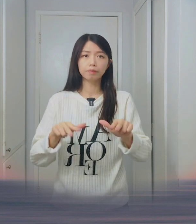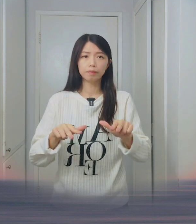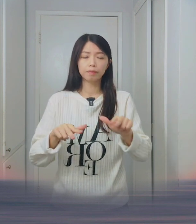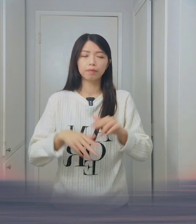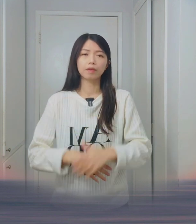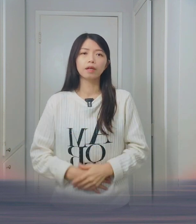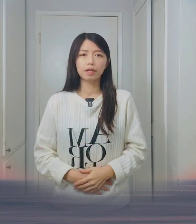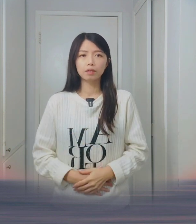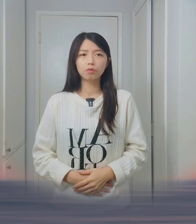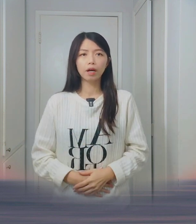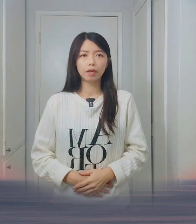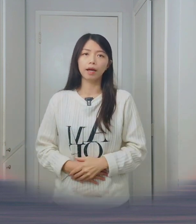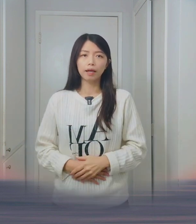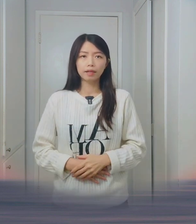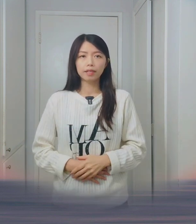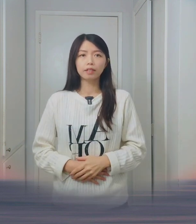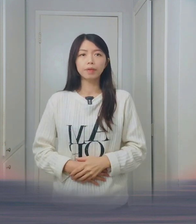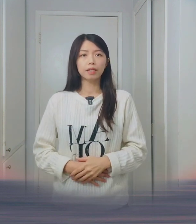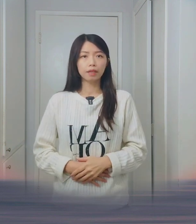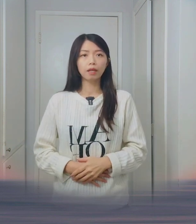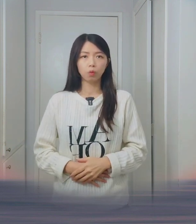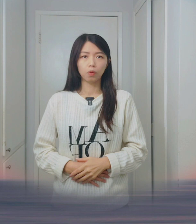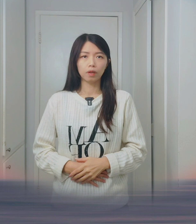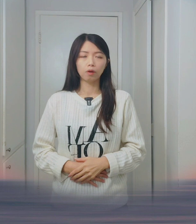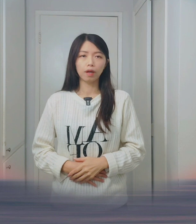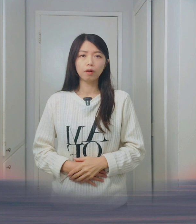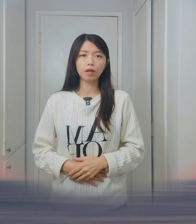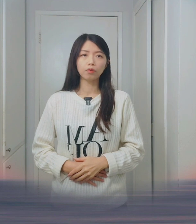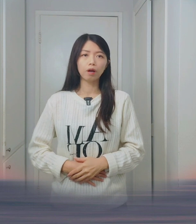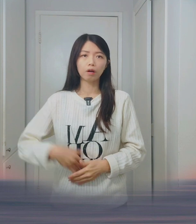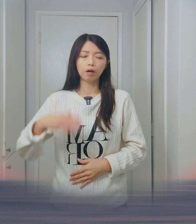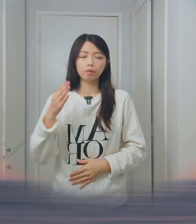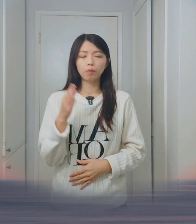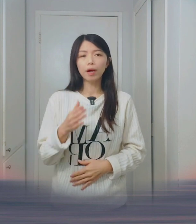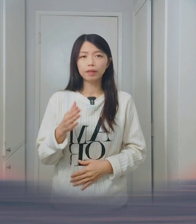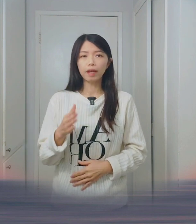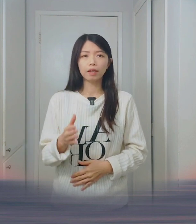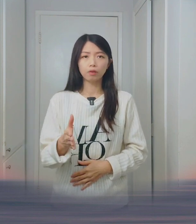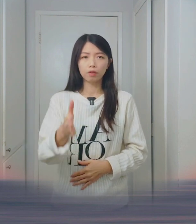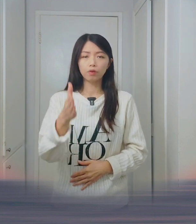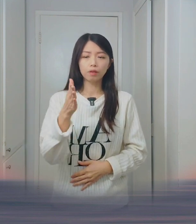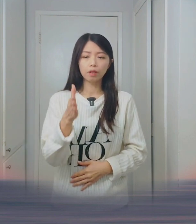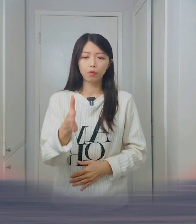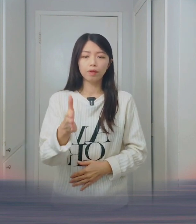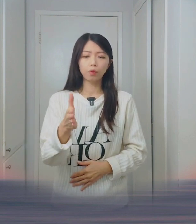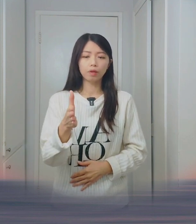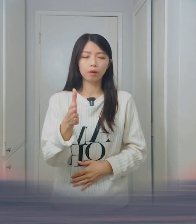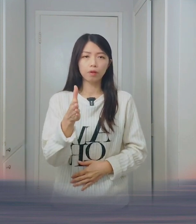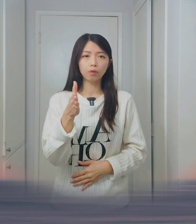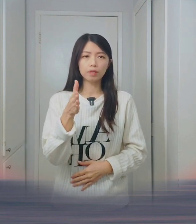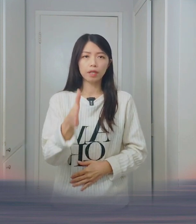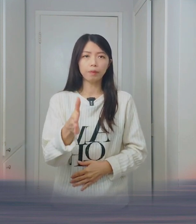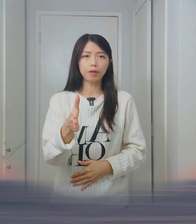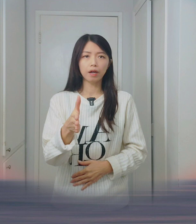지금 이 순간에도 지금 이때도 이렇게 해석을 했고요. 뭐뭐 할 때 이런 뜻의 수어는 왼손이